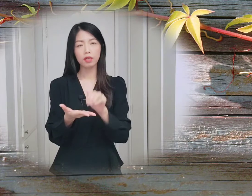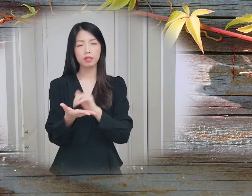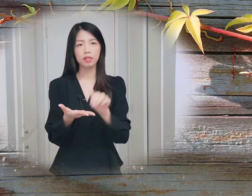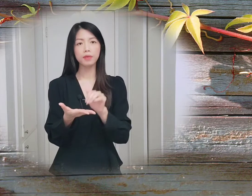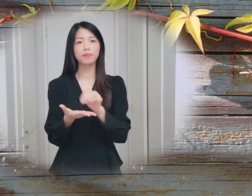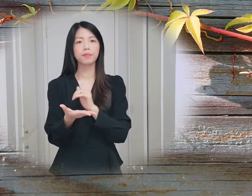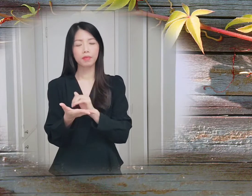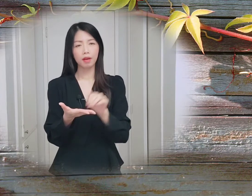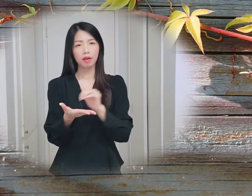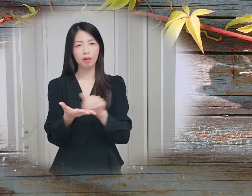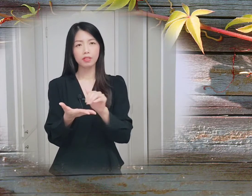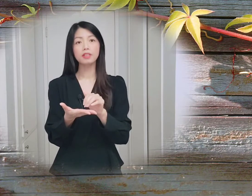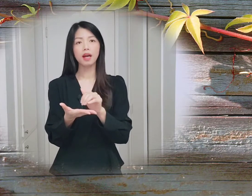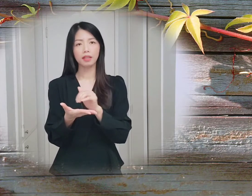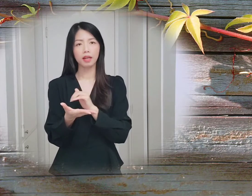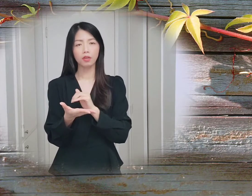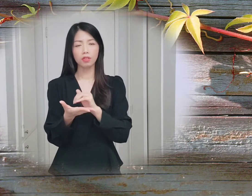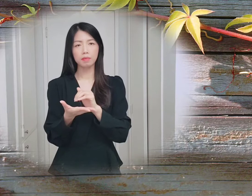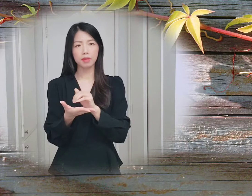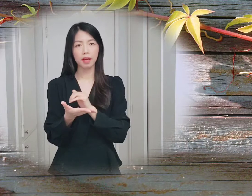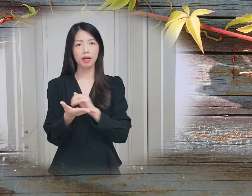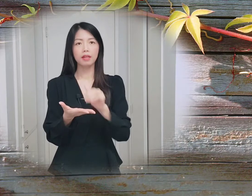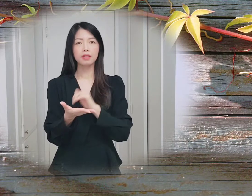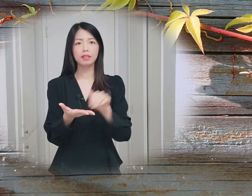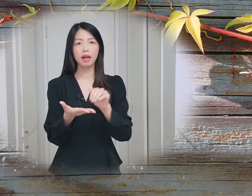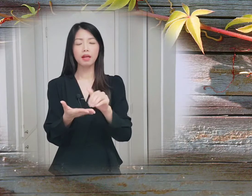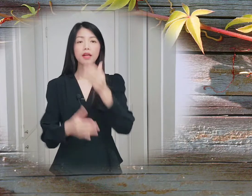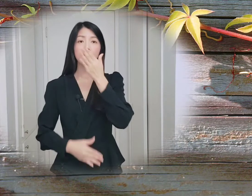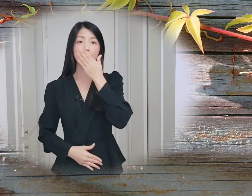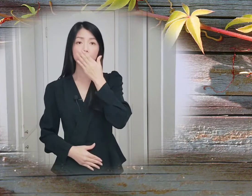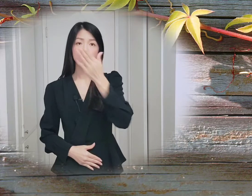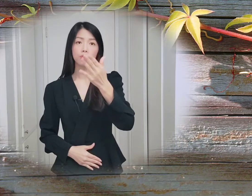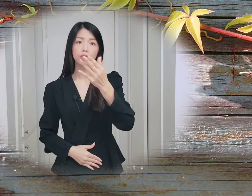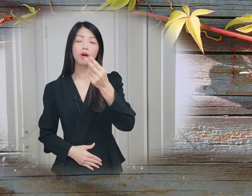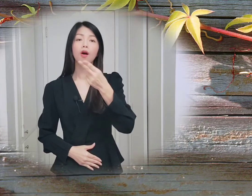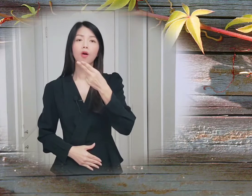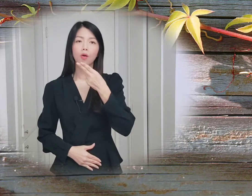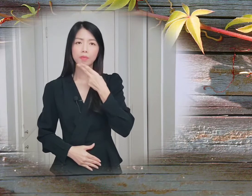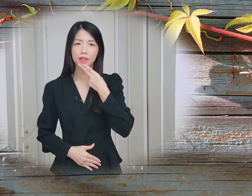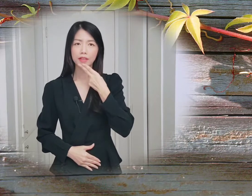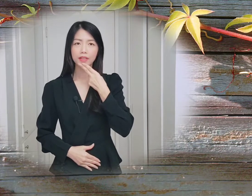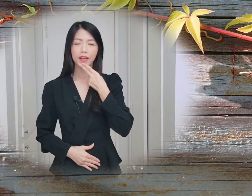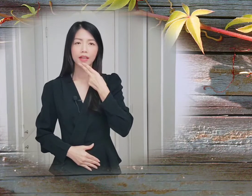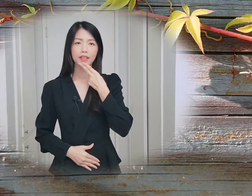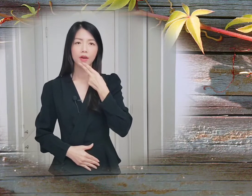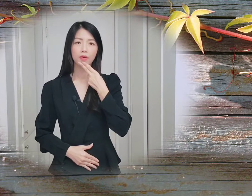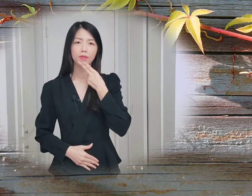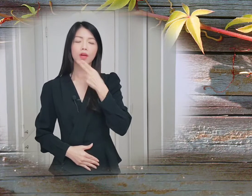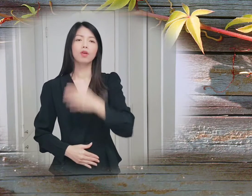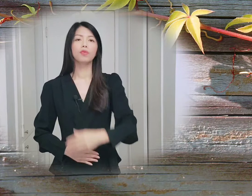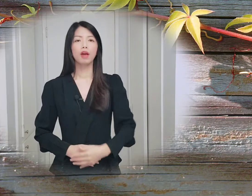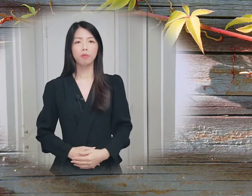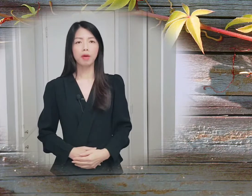주판을 튕기듯이 측량하다 이런 뜻입니다. 측량할 수 없는 아까